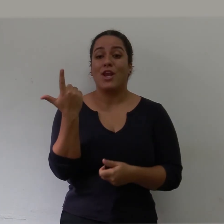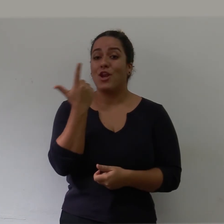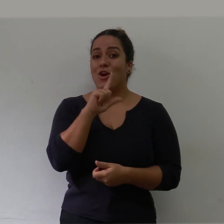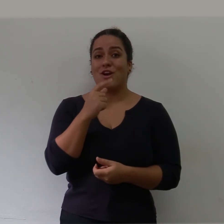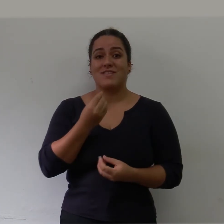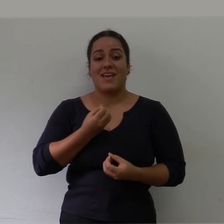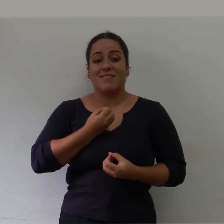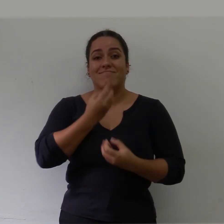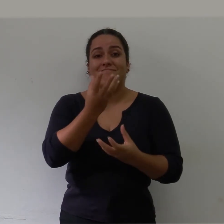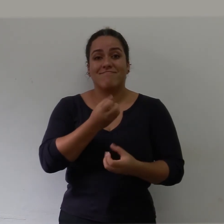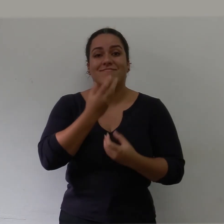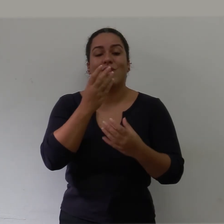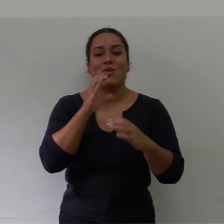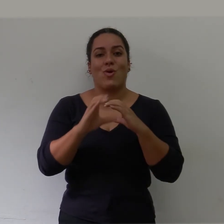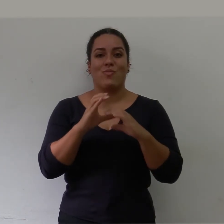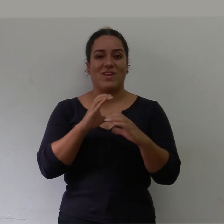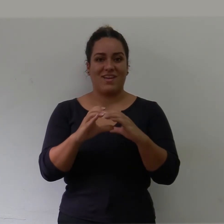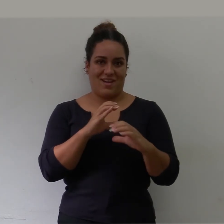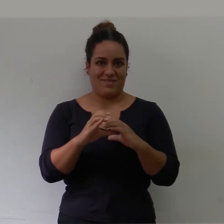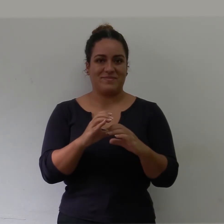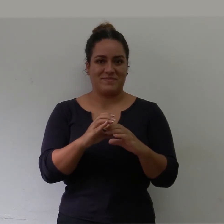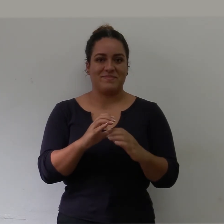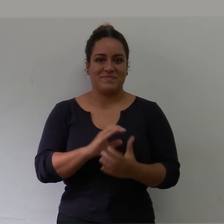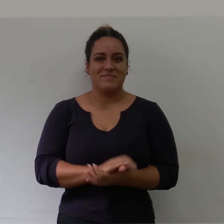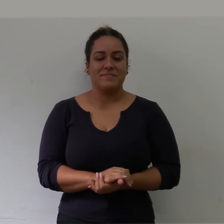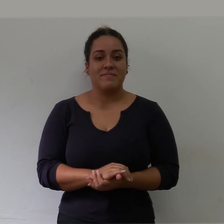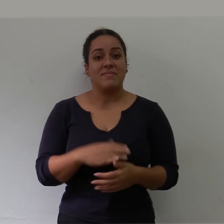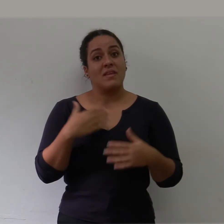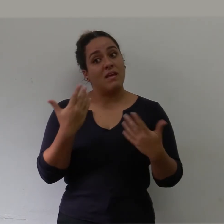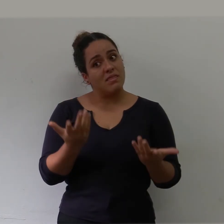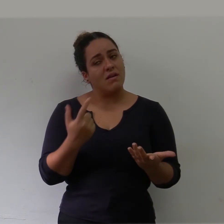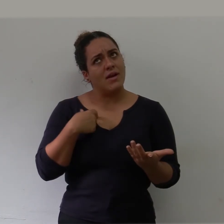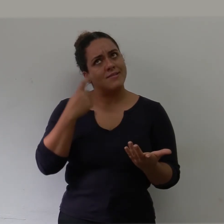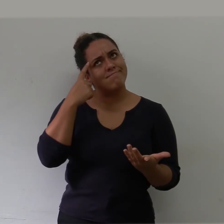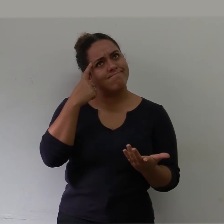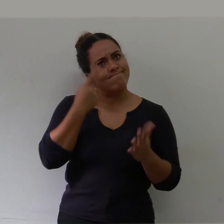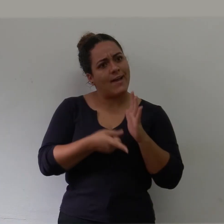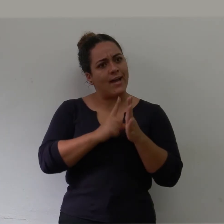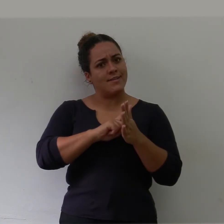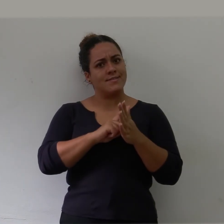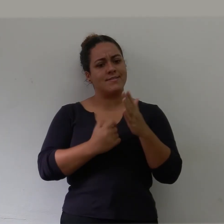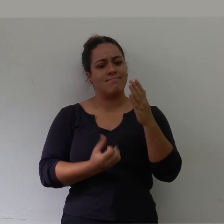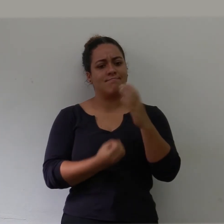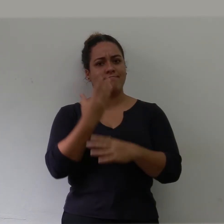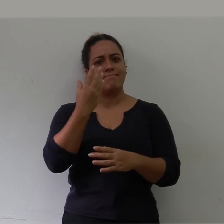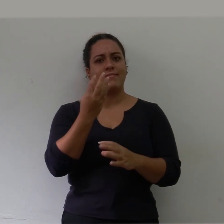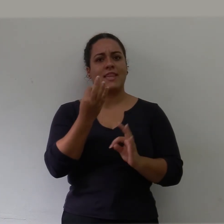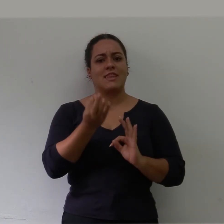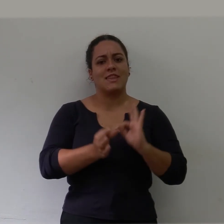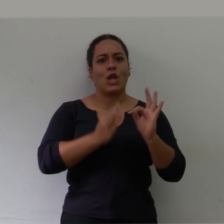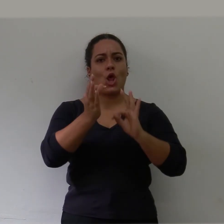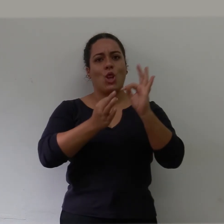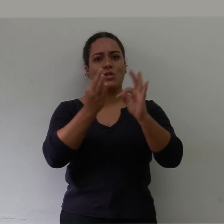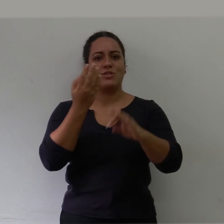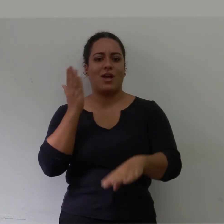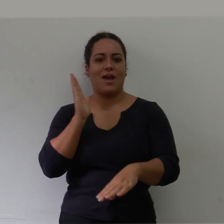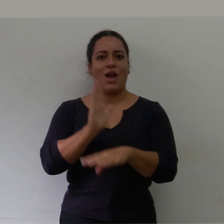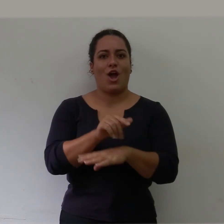consegue se comunicar pelas vias normais. Então eu tô me antecipando para poder